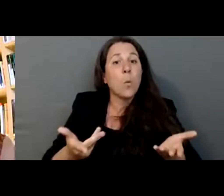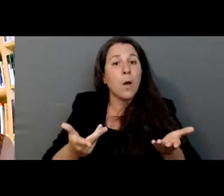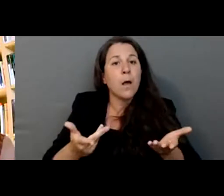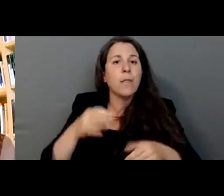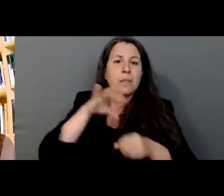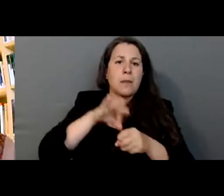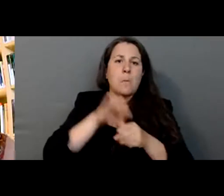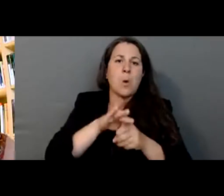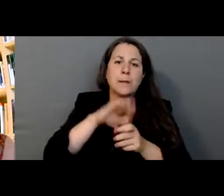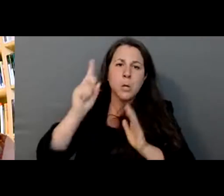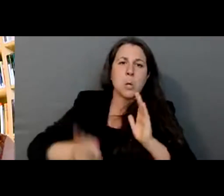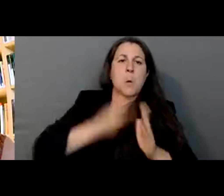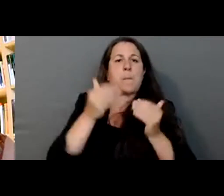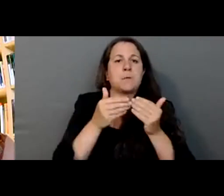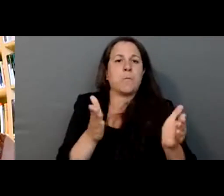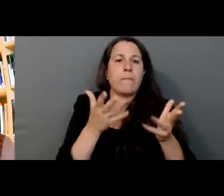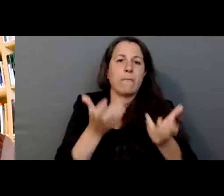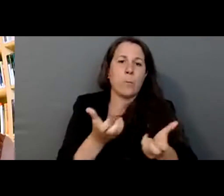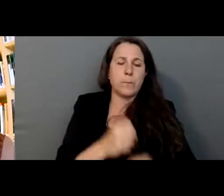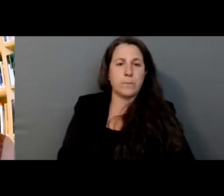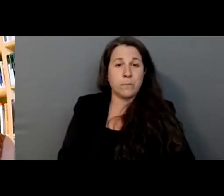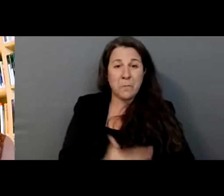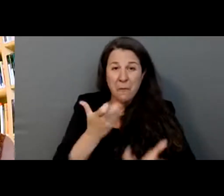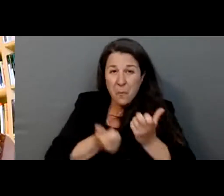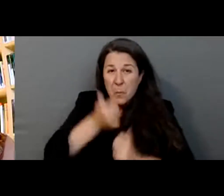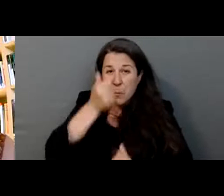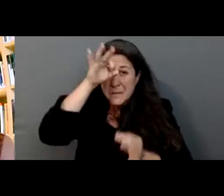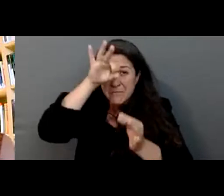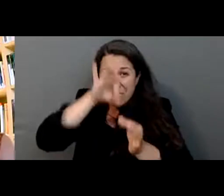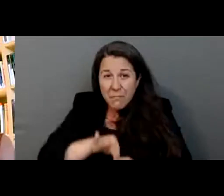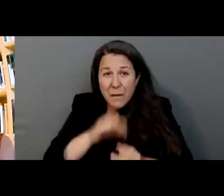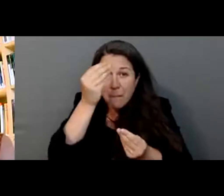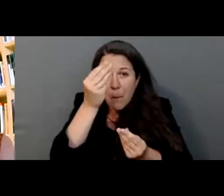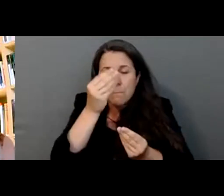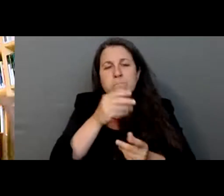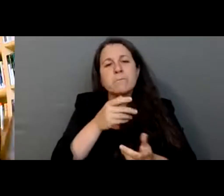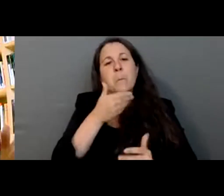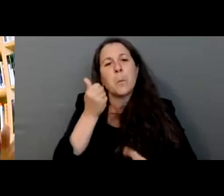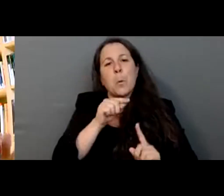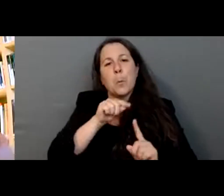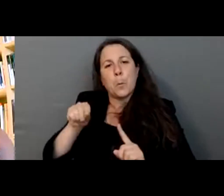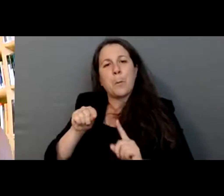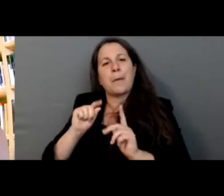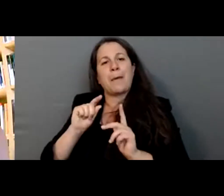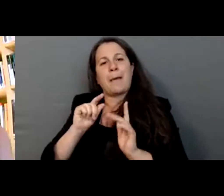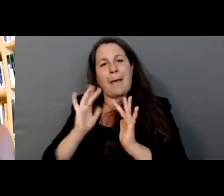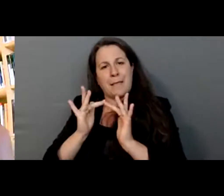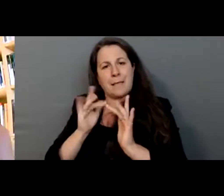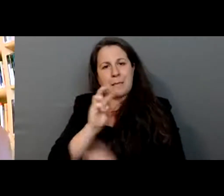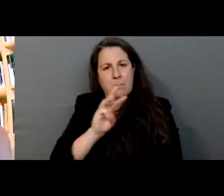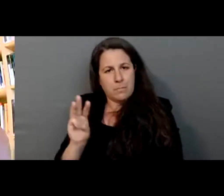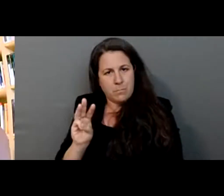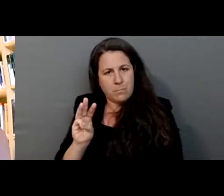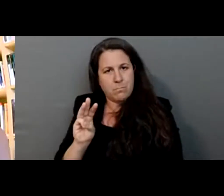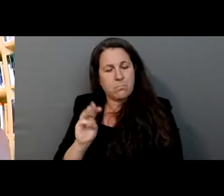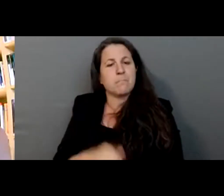démocratie. Pour plus de détails, je vous invite à aller consulter notre site Internet. Aujourd'hui, dans le cadre